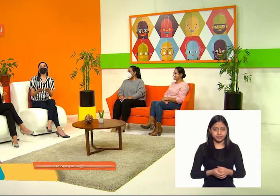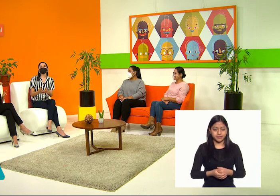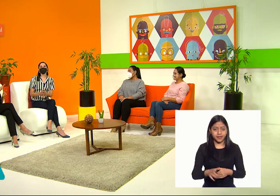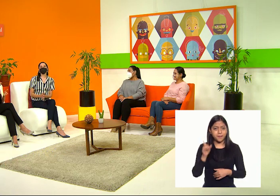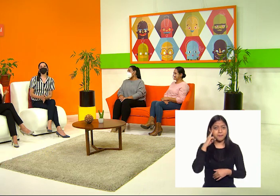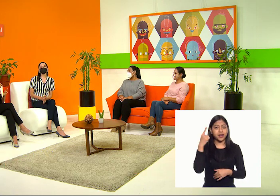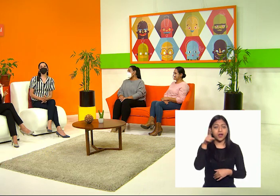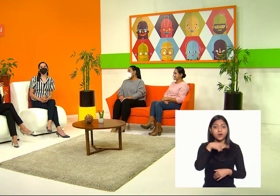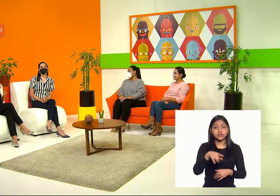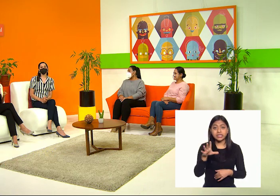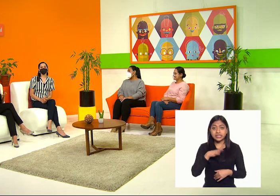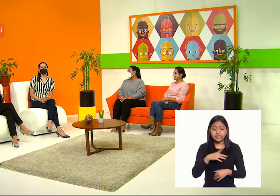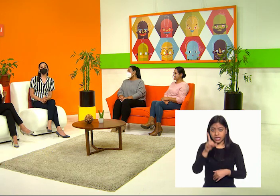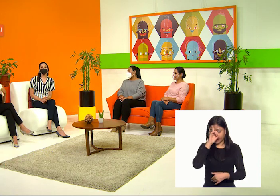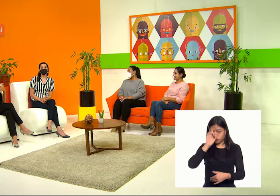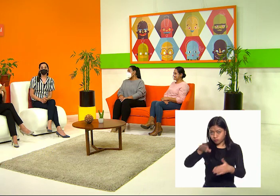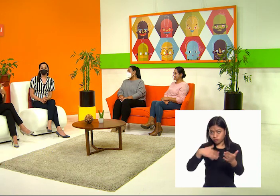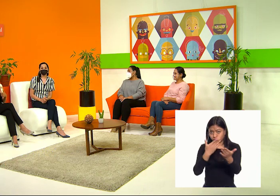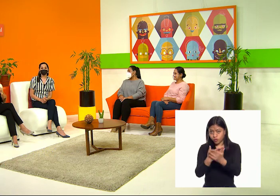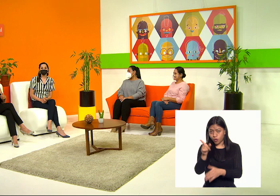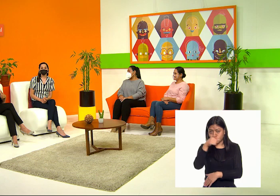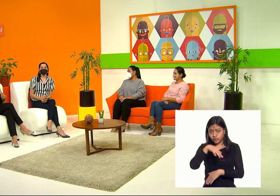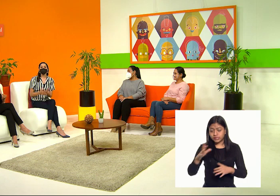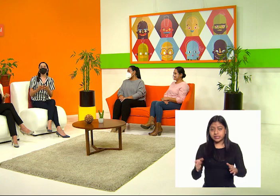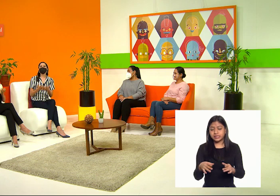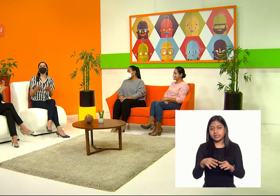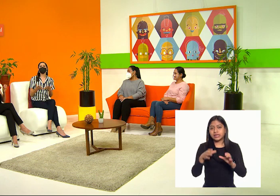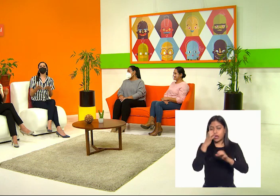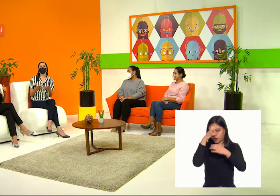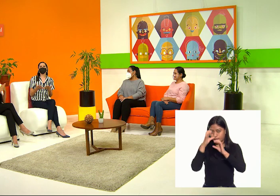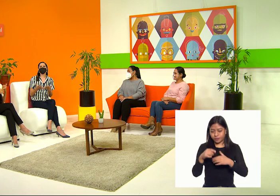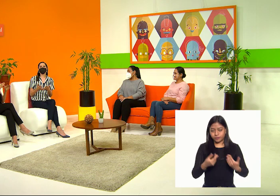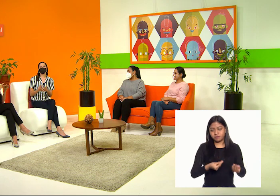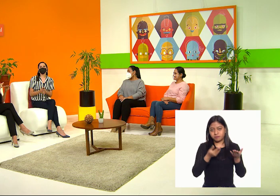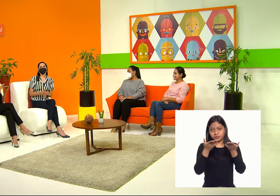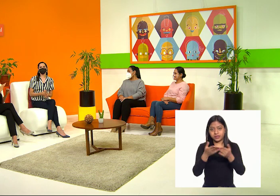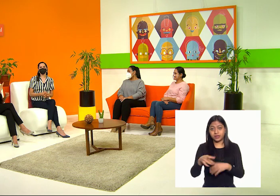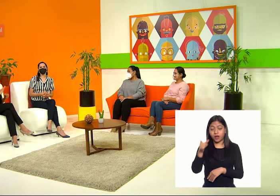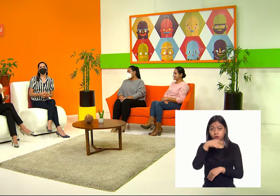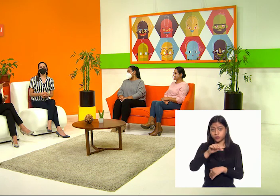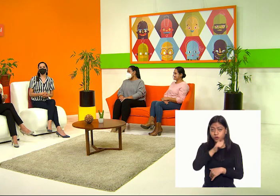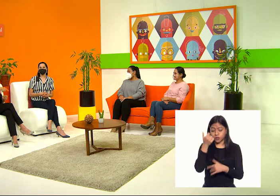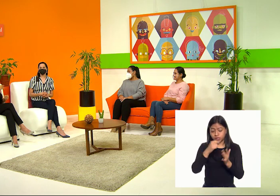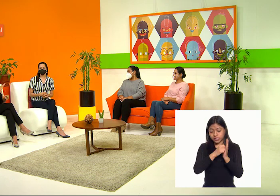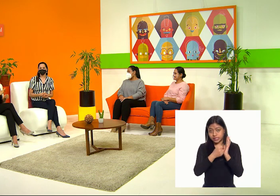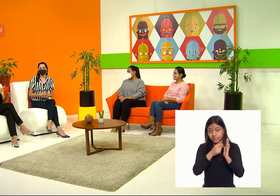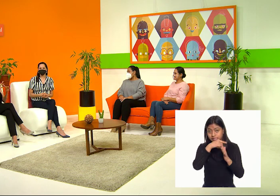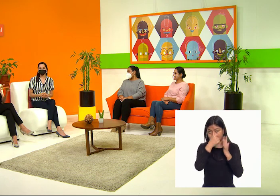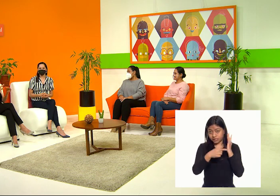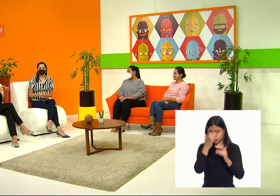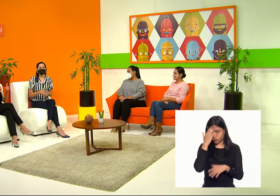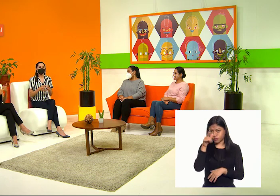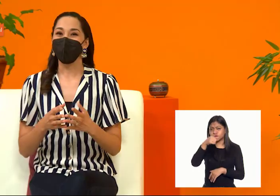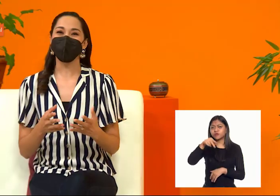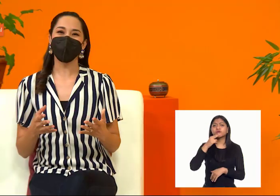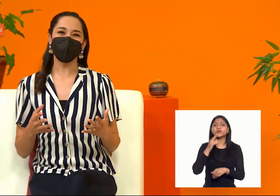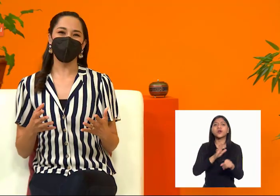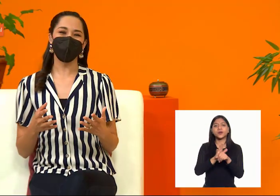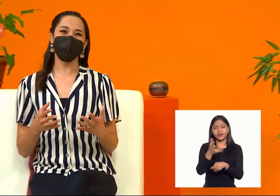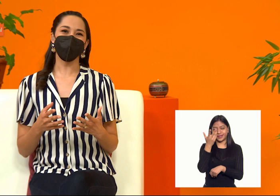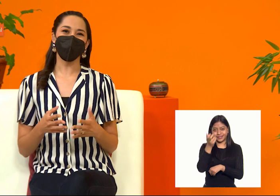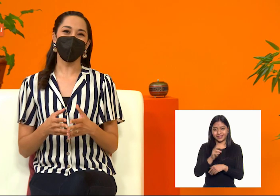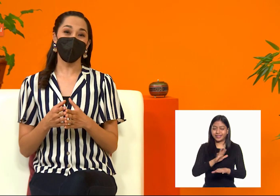para que nos hagan llegar sus sugerencias y sus comentarios. Cuéntenos qué otras ideas o estrategias han implementado. Hasta